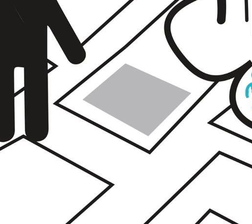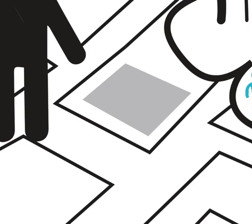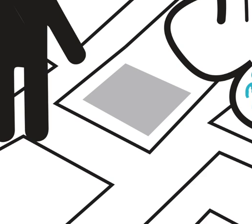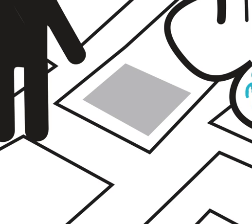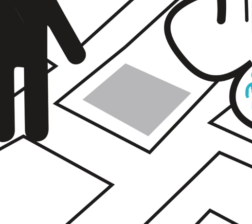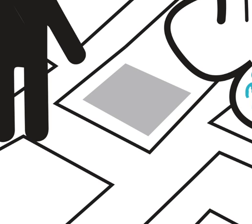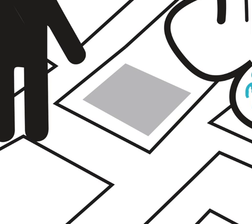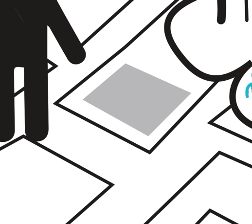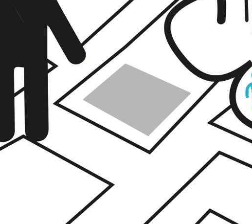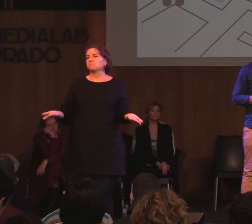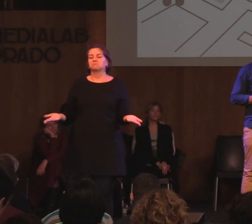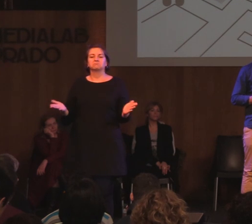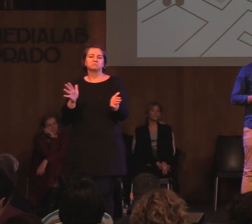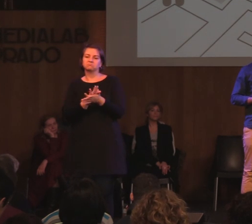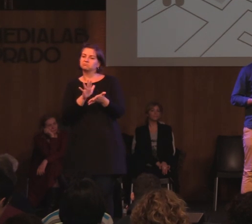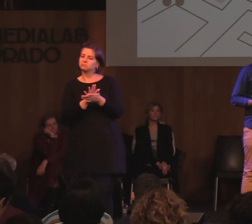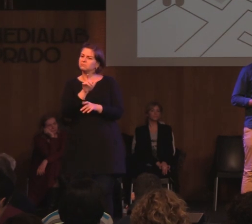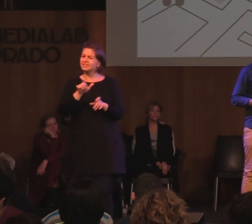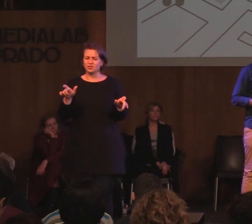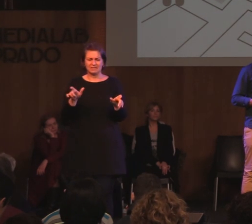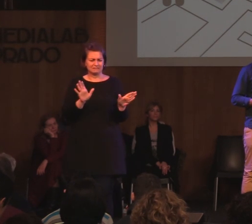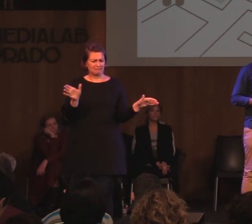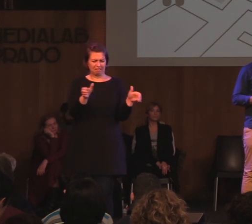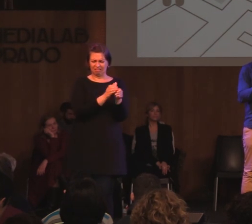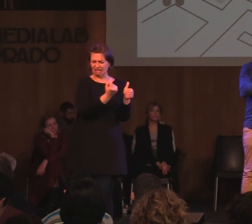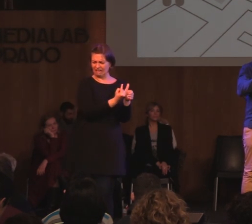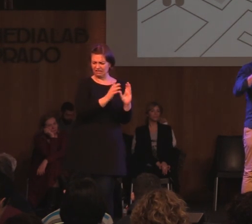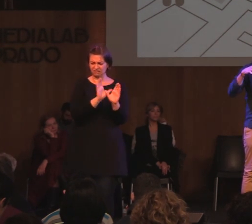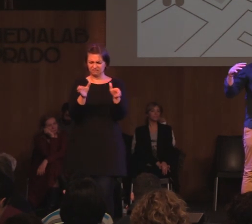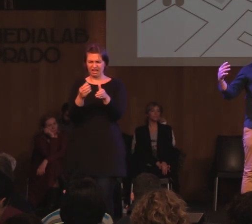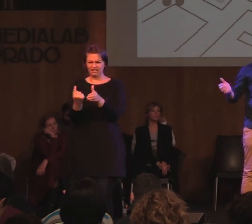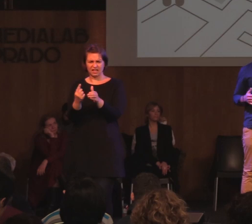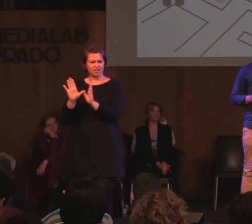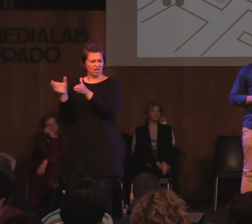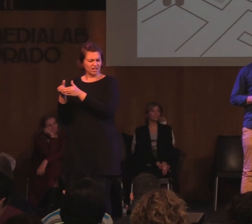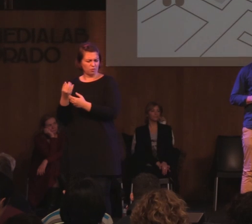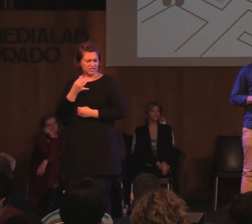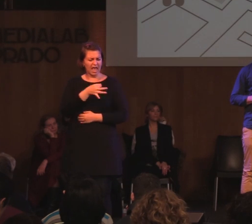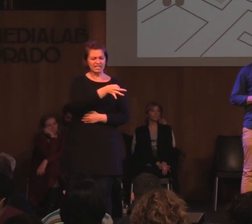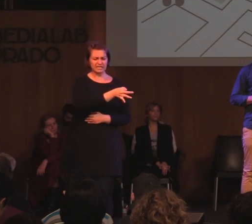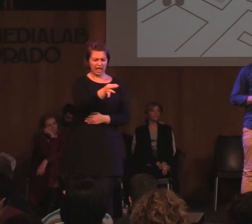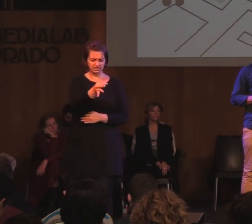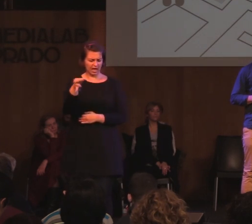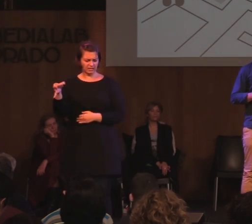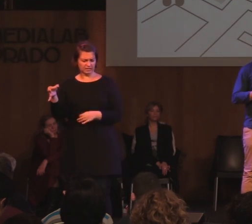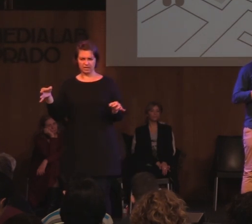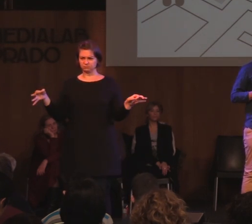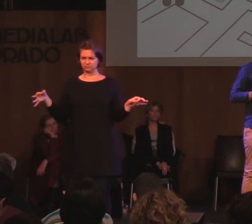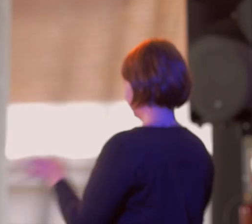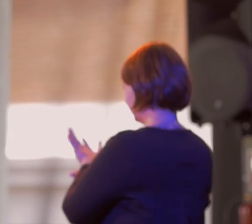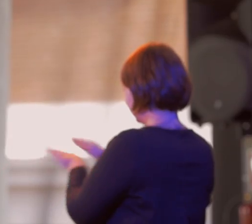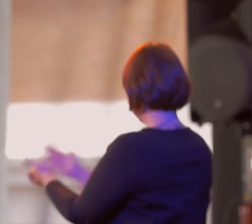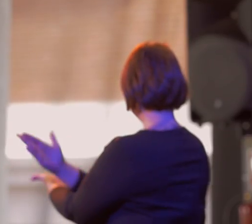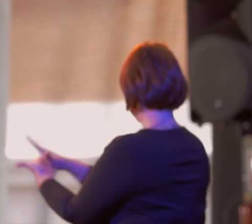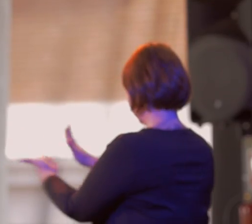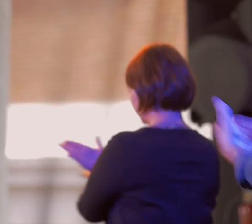desocupadas. Grupos de personas aislados entre sí, como islas flotando en el mar del barrio. En nuestro